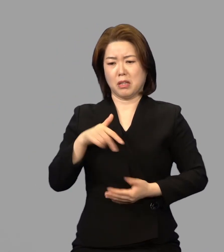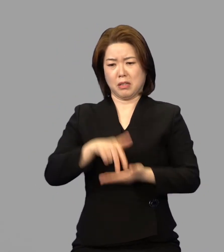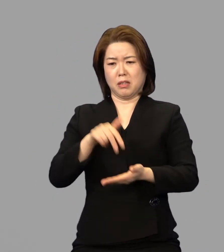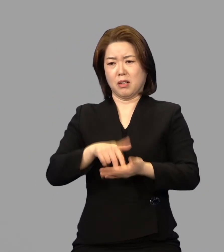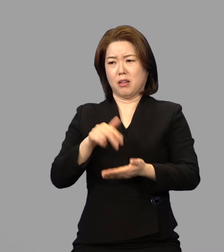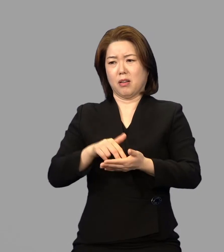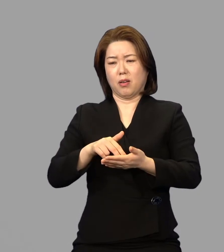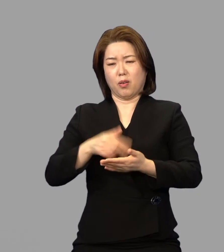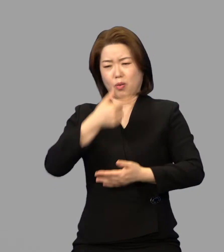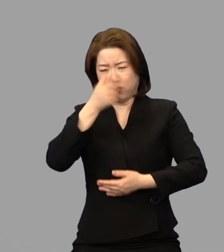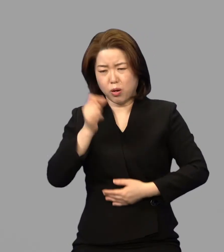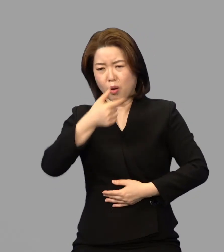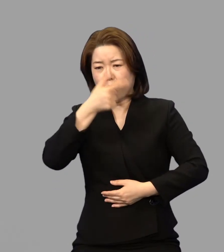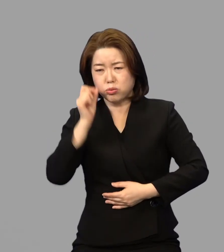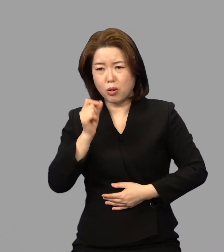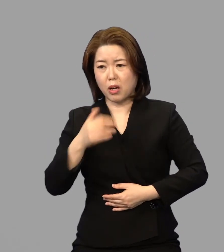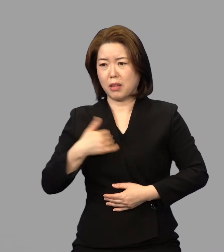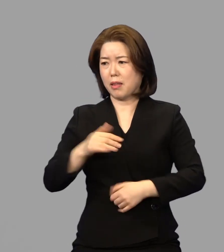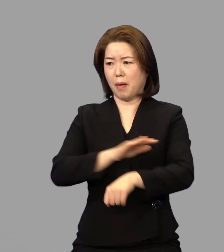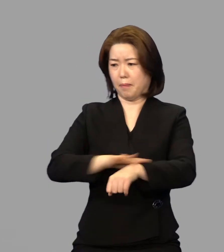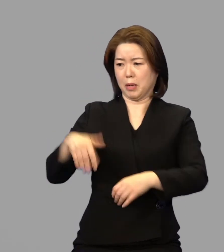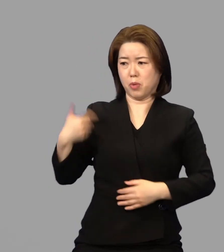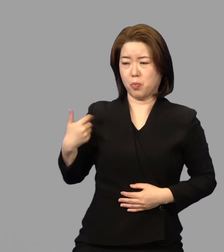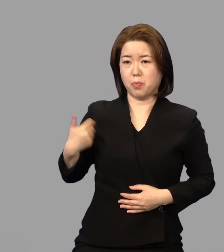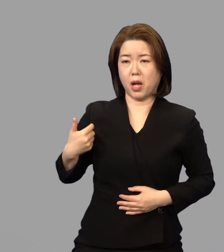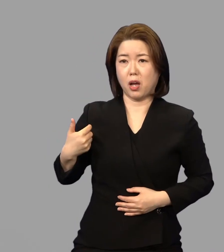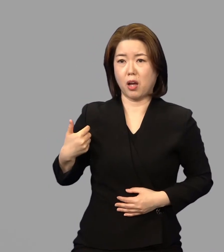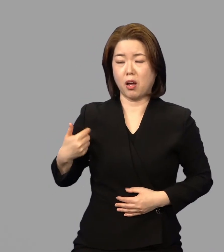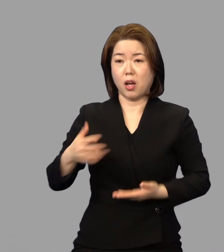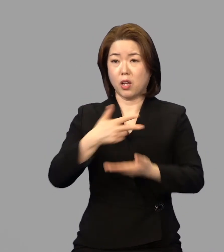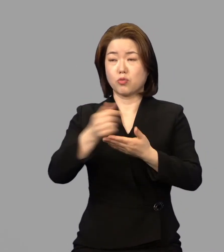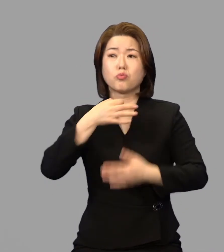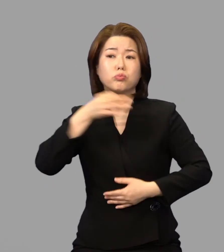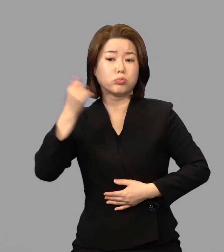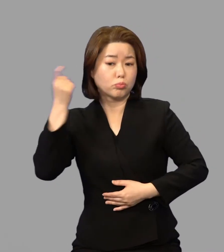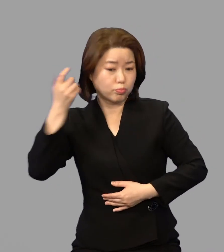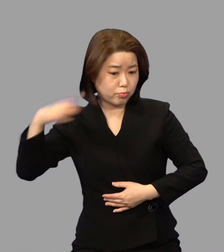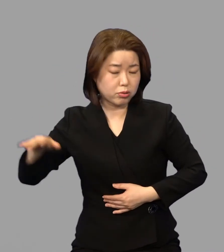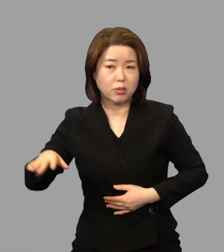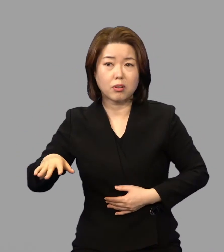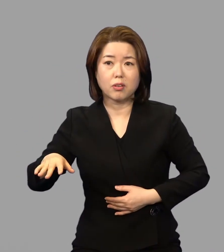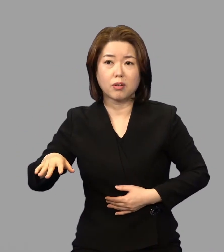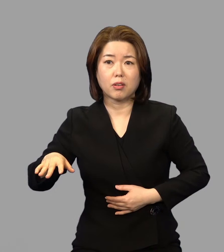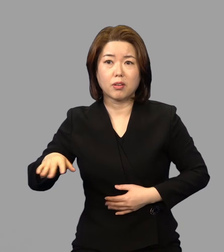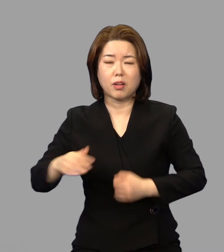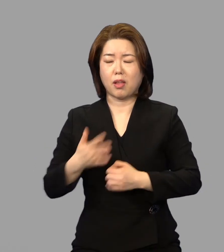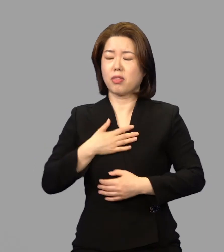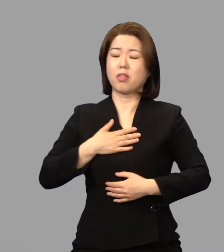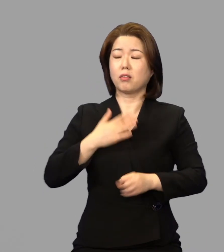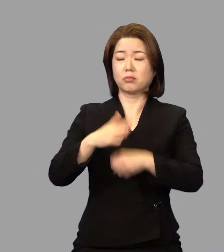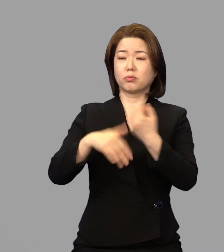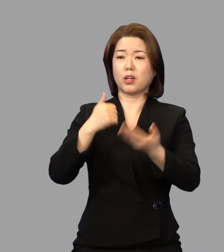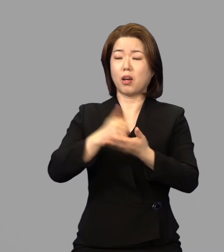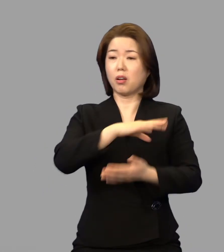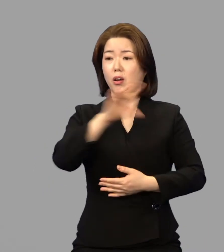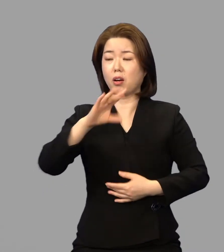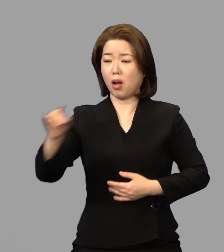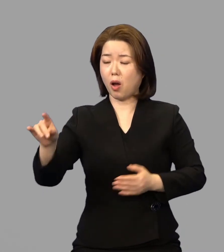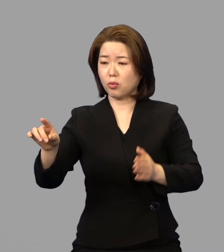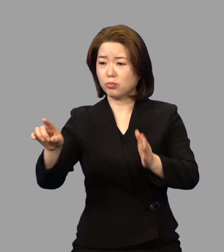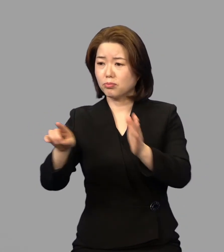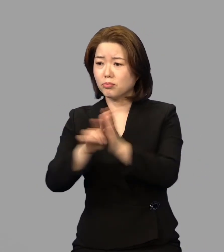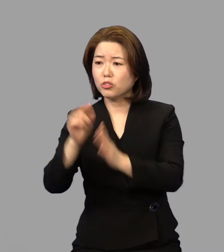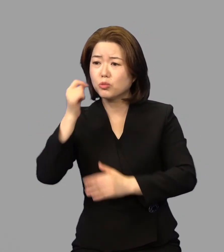형편없어. 난 잘 모르겠어. 난 주님의 음성 들은 적도 없어. 나는 하나님 때때로 안 믿어질